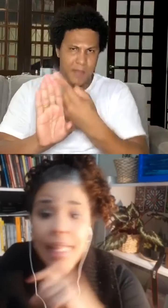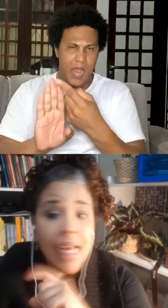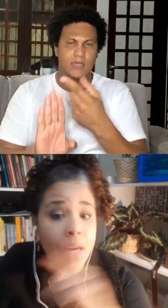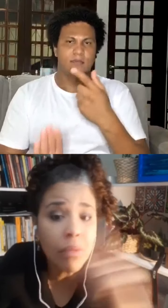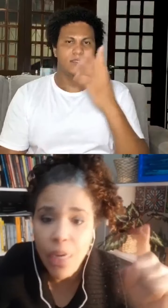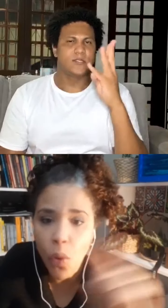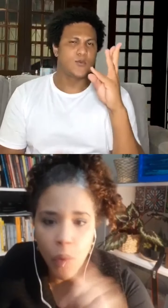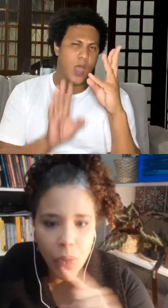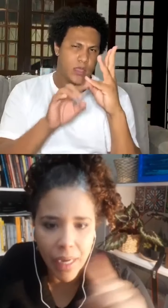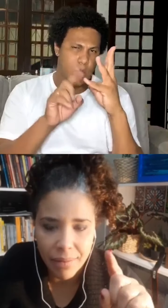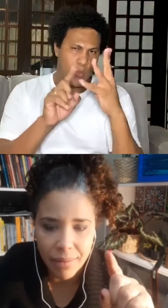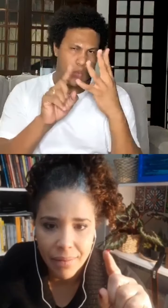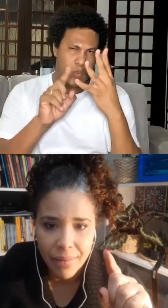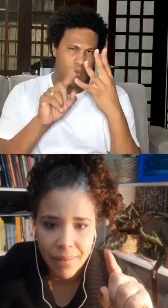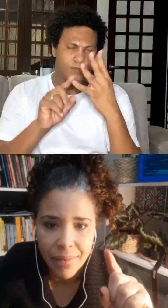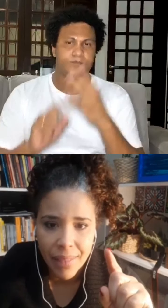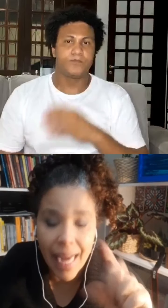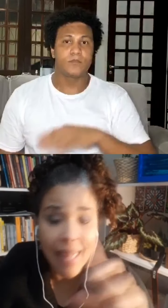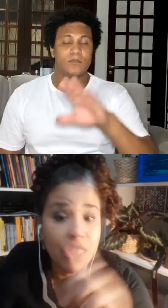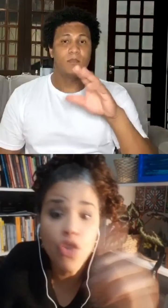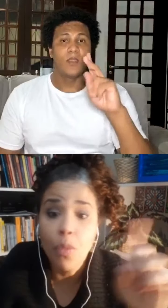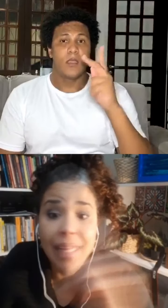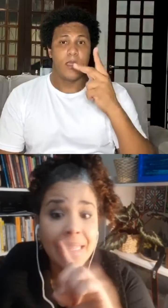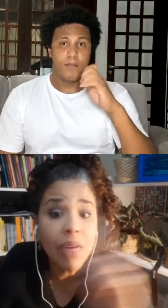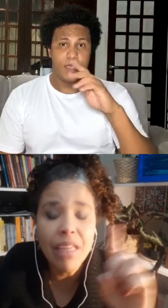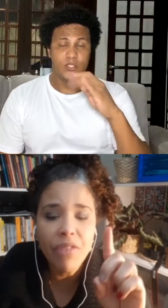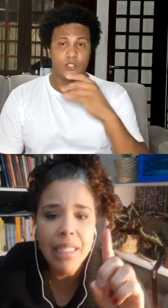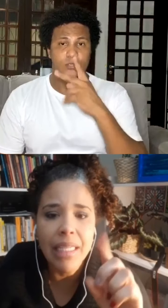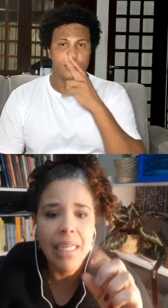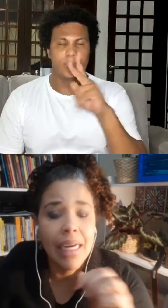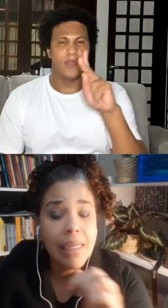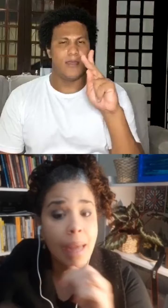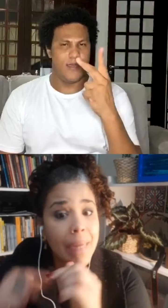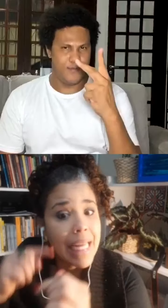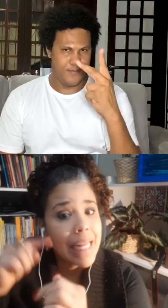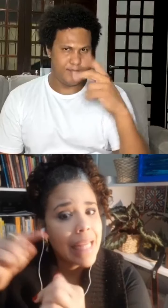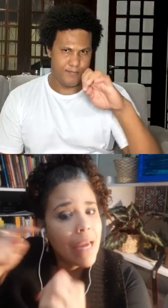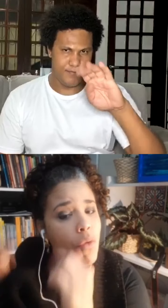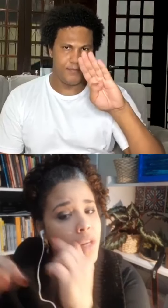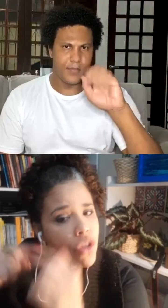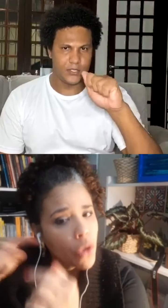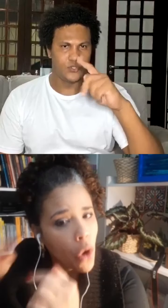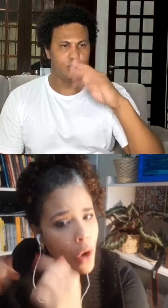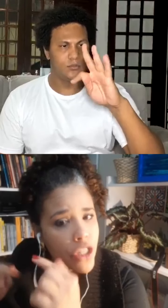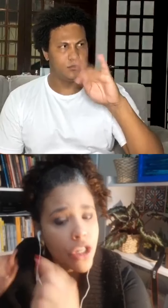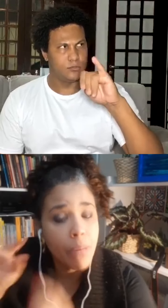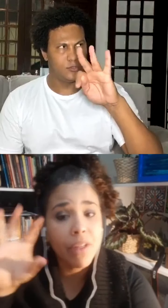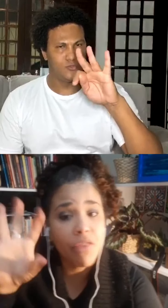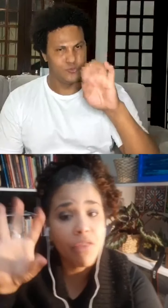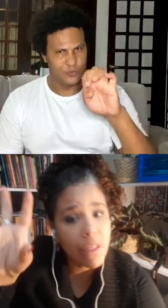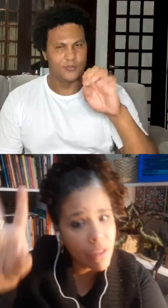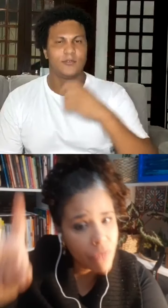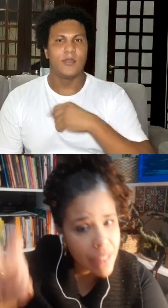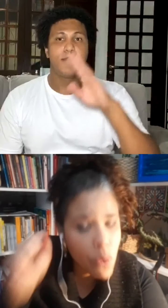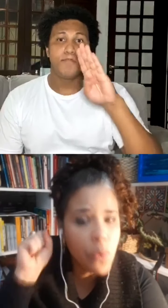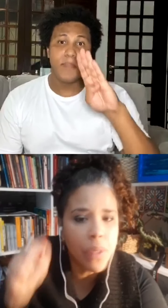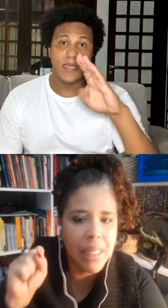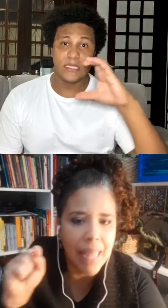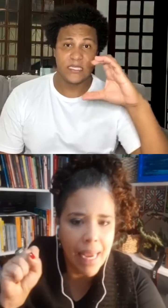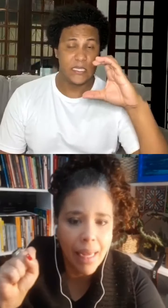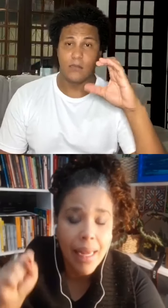não tem cura. Ela não tem vacina, mas ela tem algumas drogas que podem fazer com que você